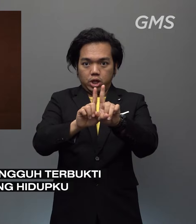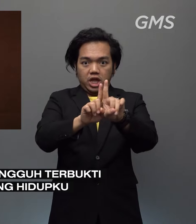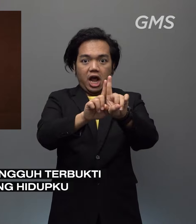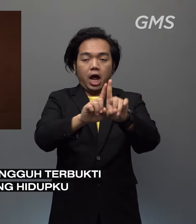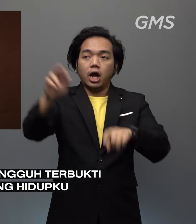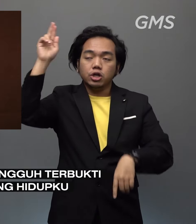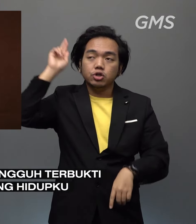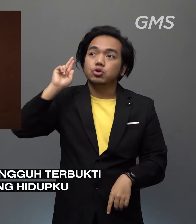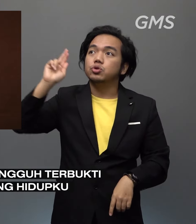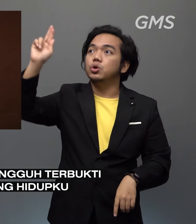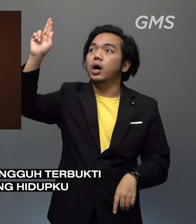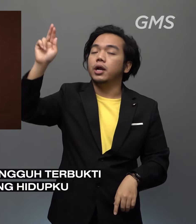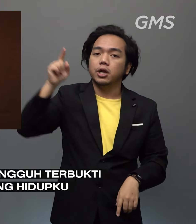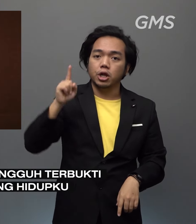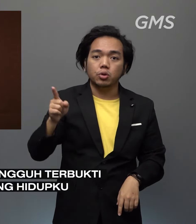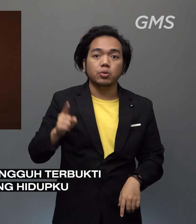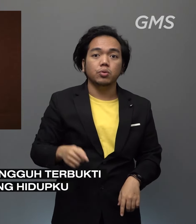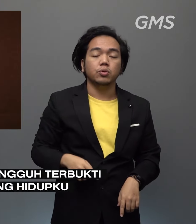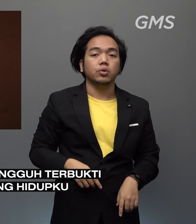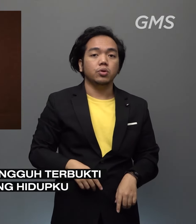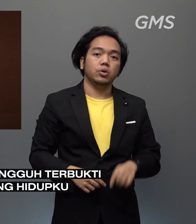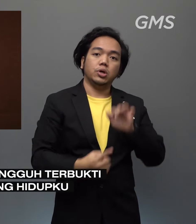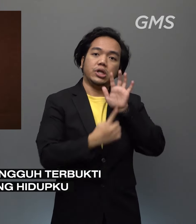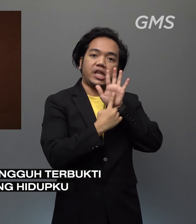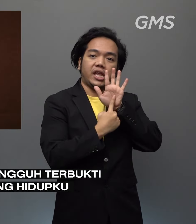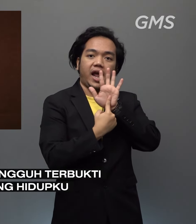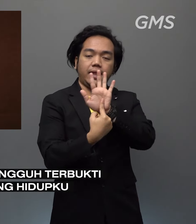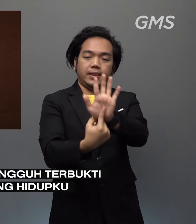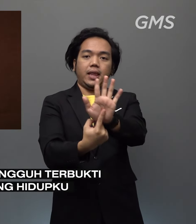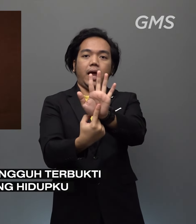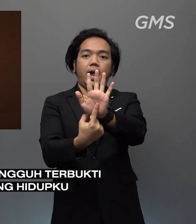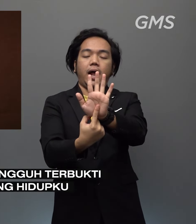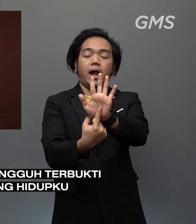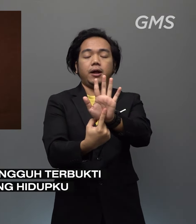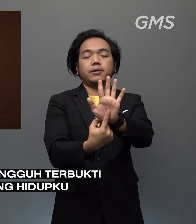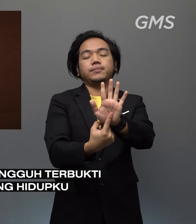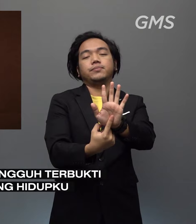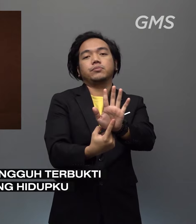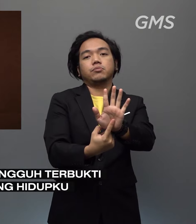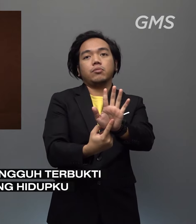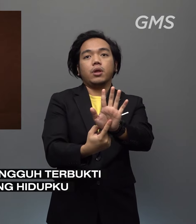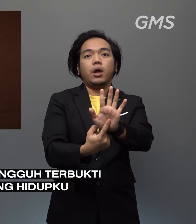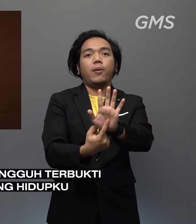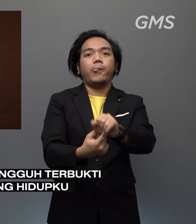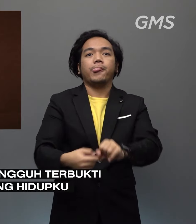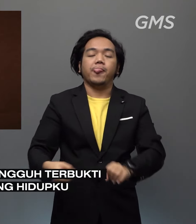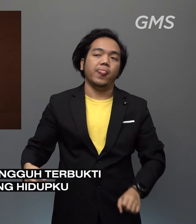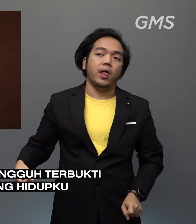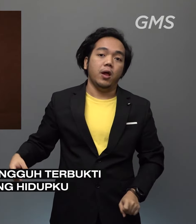Kesetiaanmu sungguh terbukti di sepanjang hidupku. Di